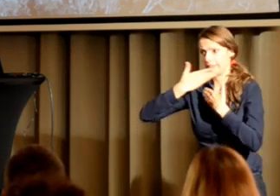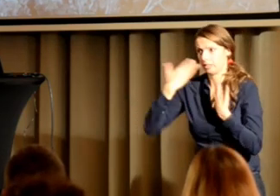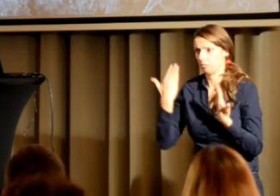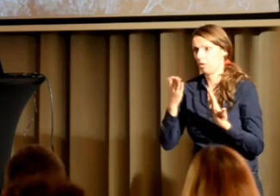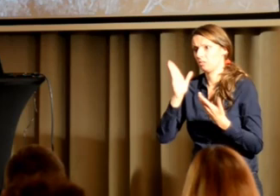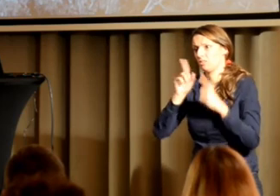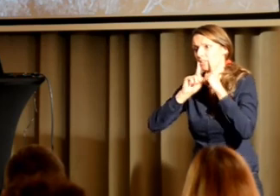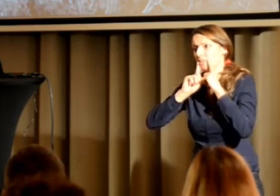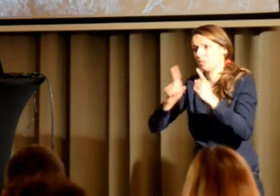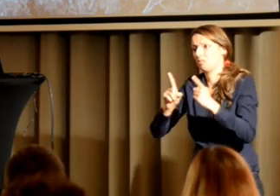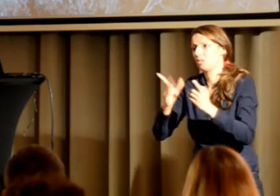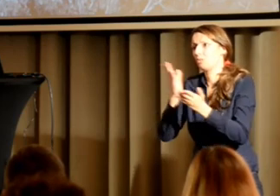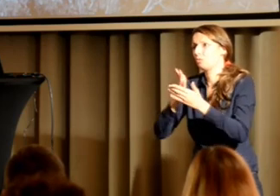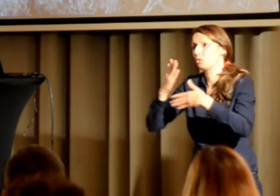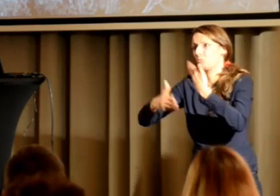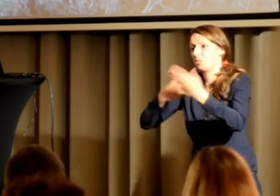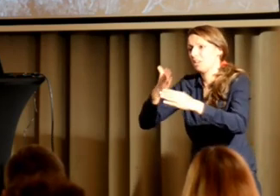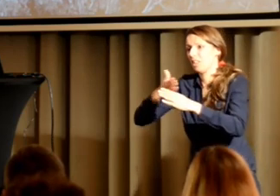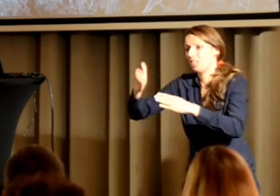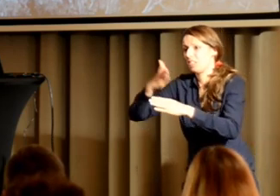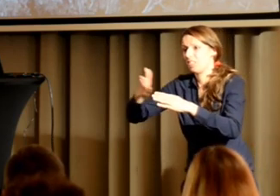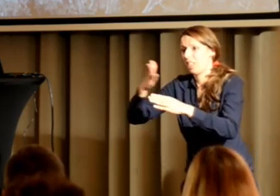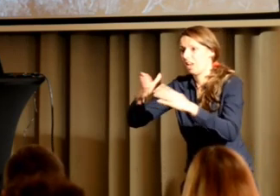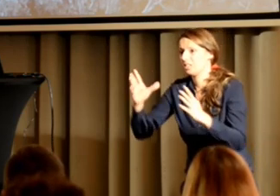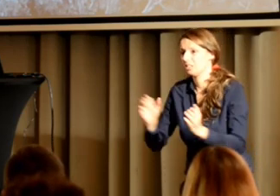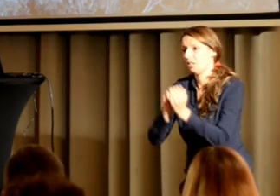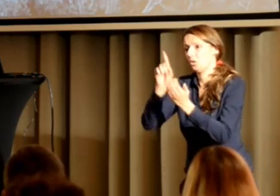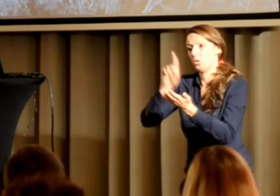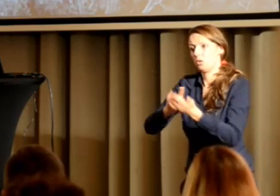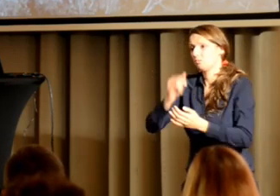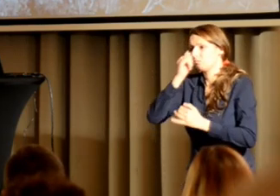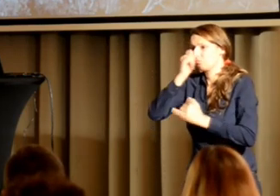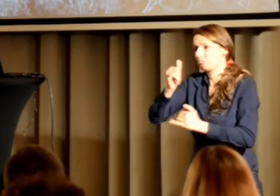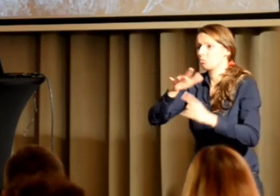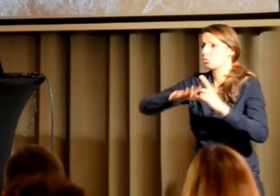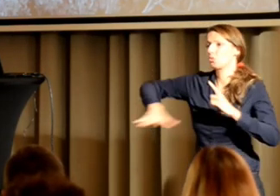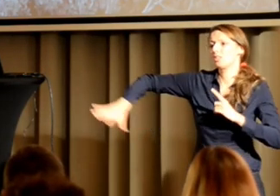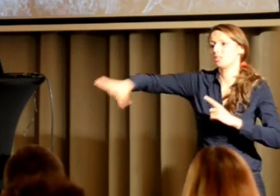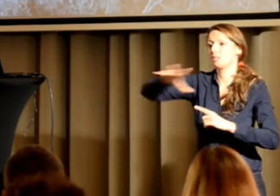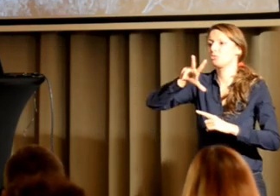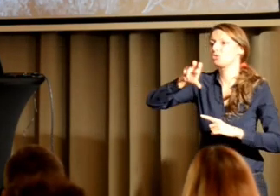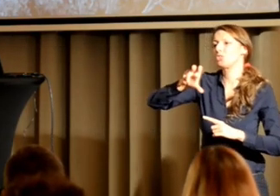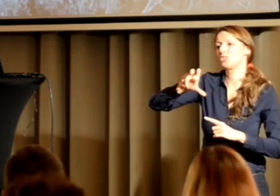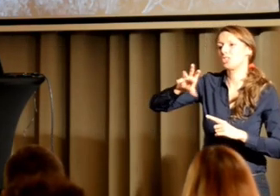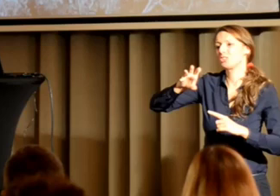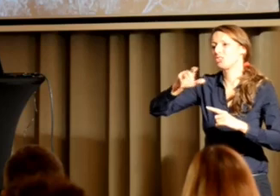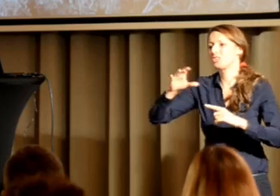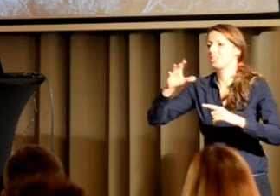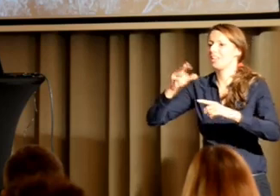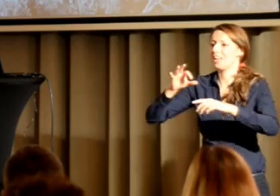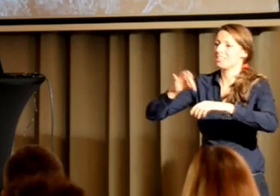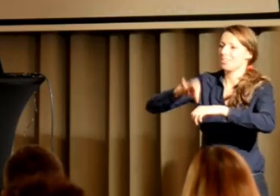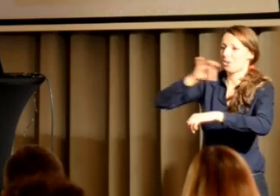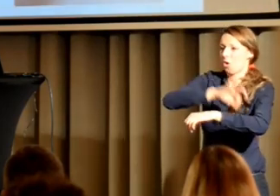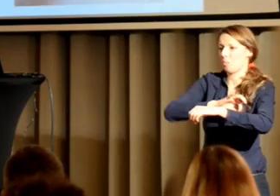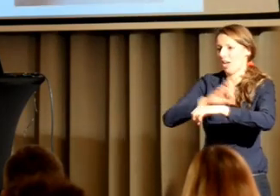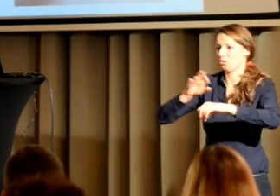naprawdę szans, żeby go gdzieś odnaleźć w tym ogromnym terytorium 300 kilkudziesięciu kilometrów kwadratowych.